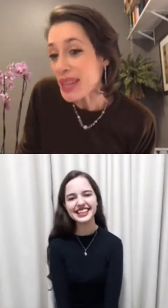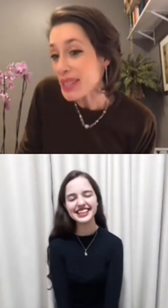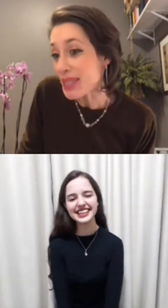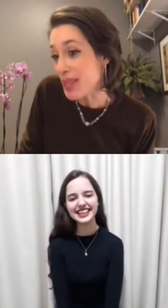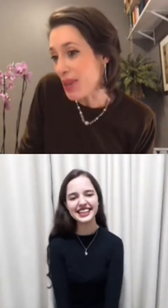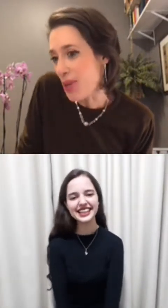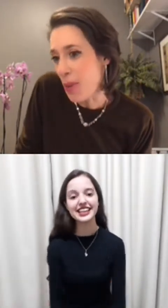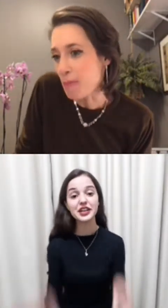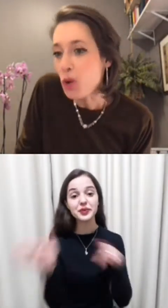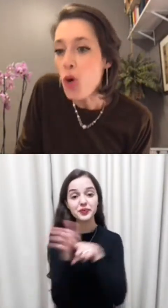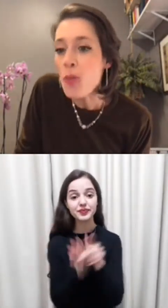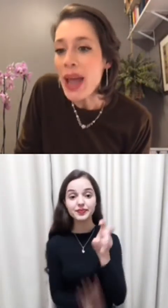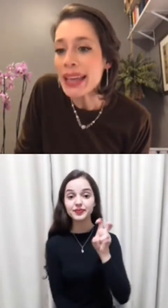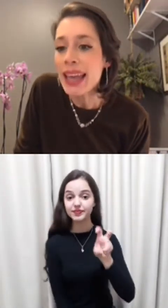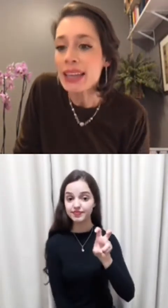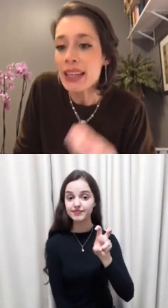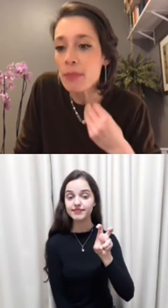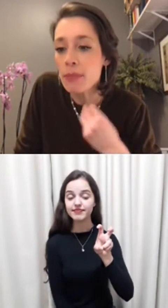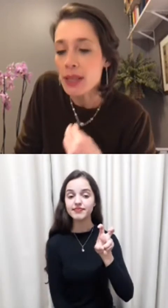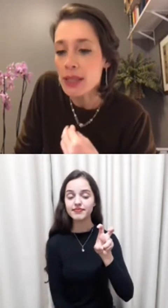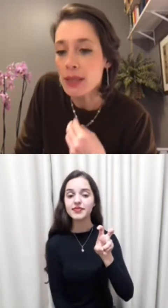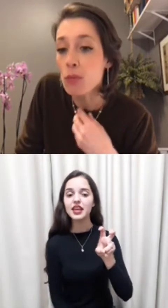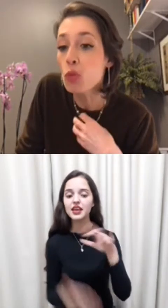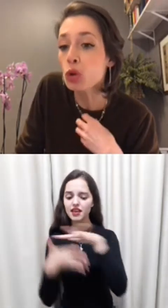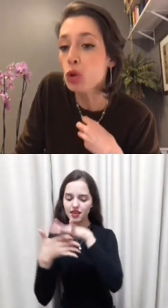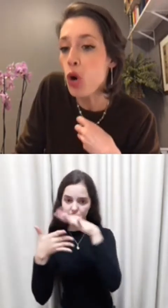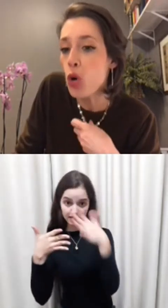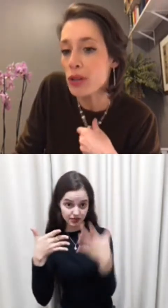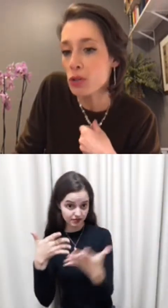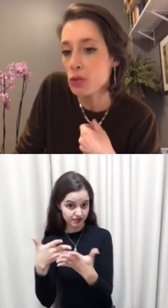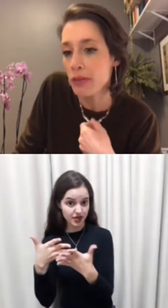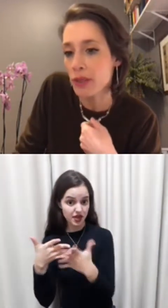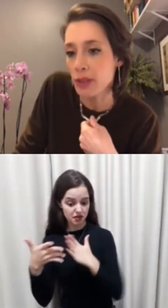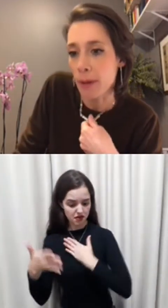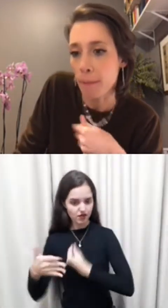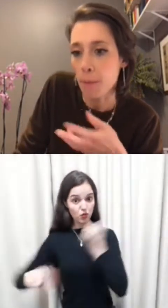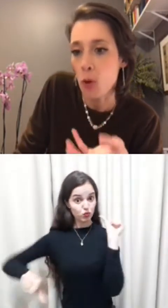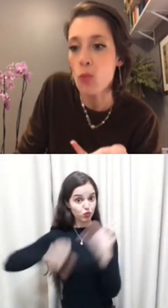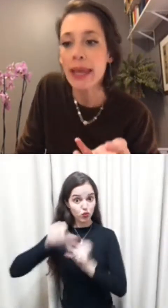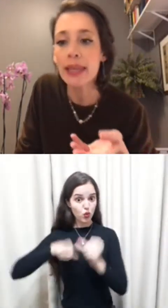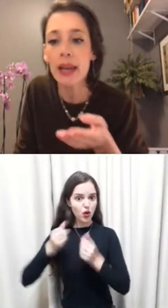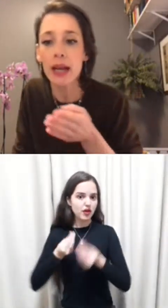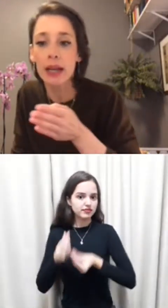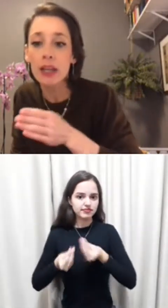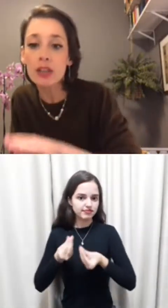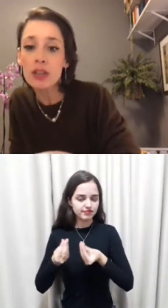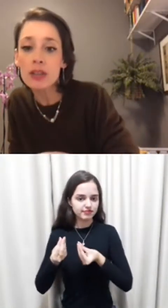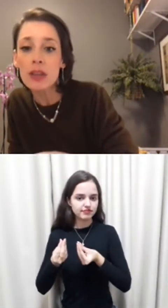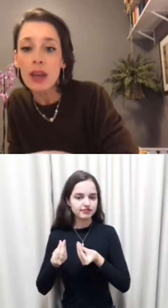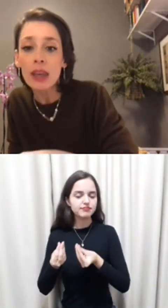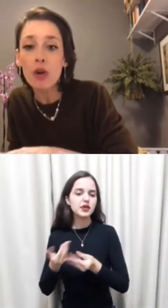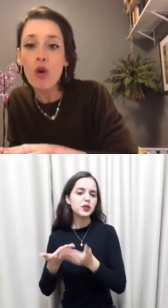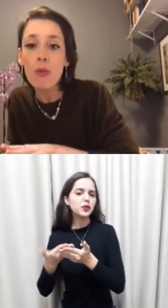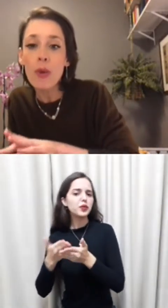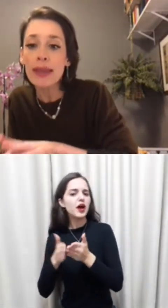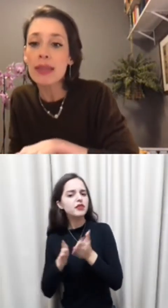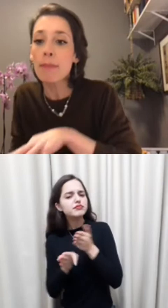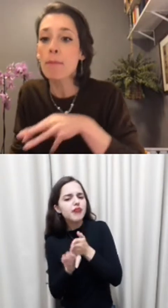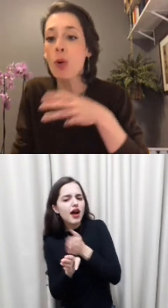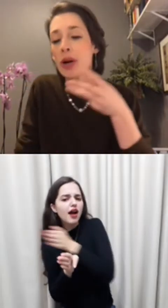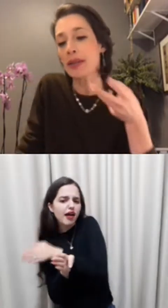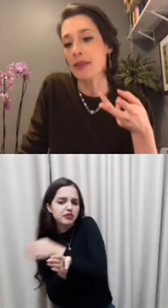Pergunta 5. Como é que a Libras mudou a sua vida? Como é que era antes e como